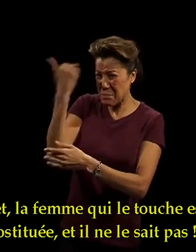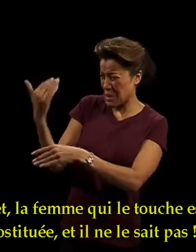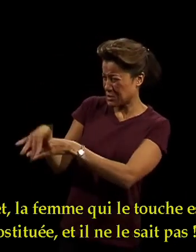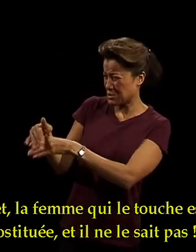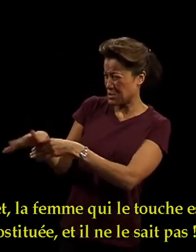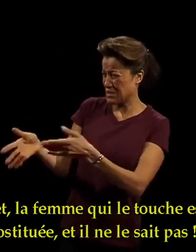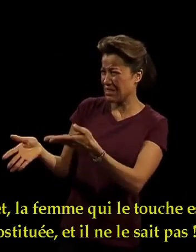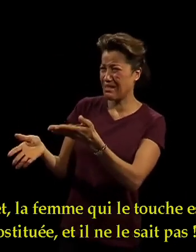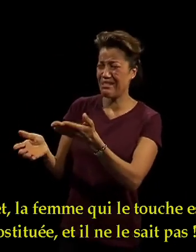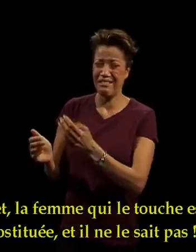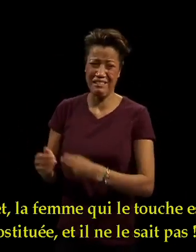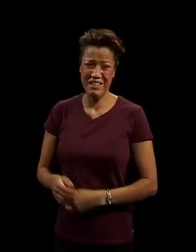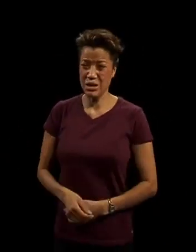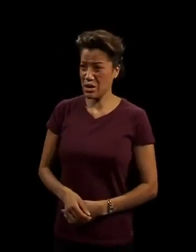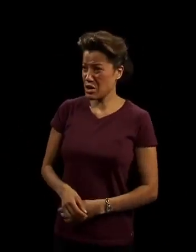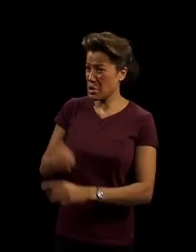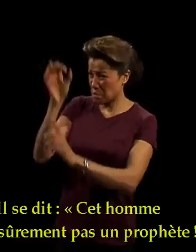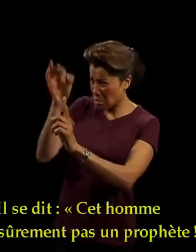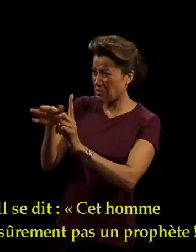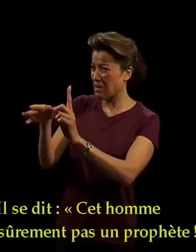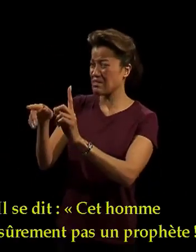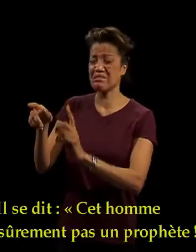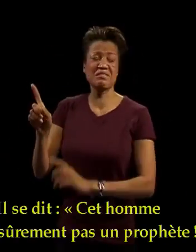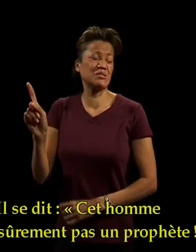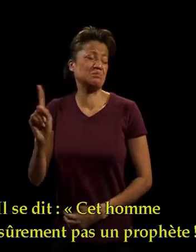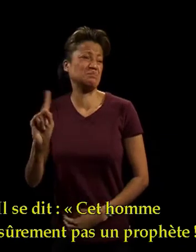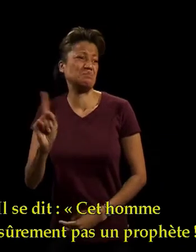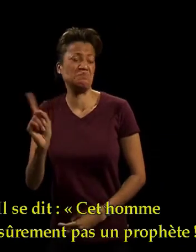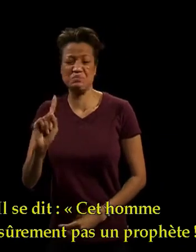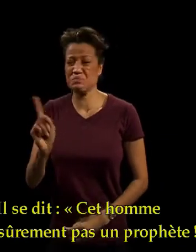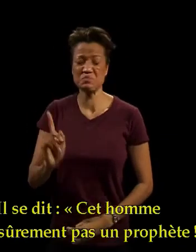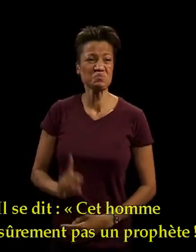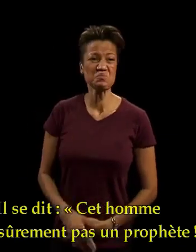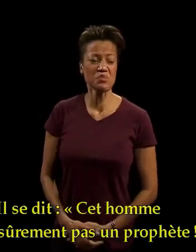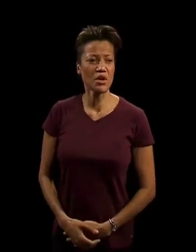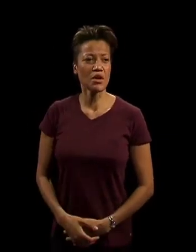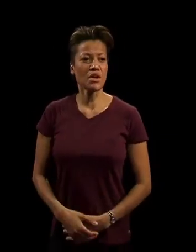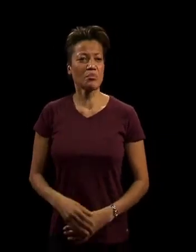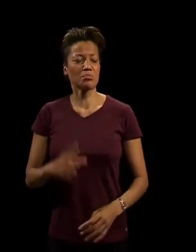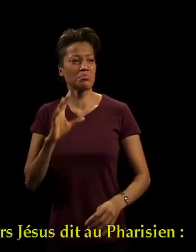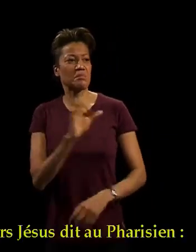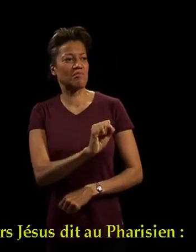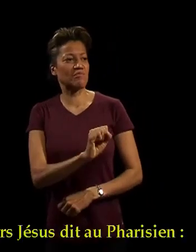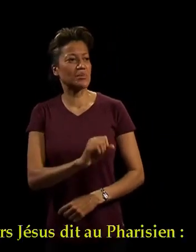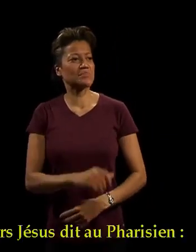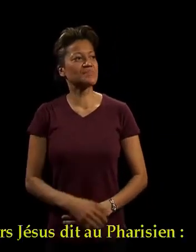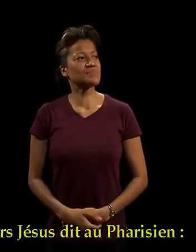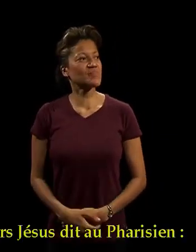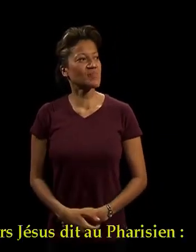ne le sait pas. Il se dit, cet homme n'est sûrement pas un prophète. Alors Jésus dit au